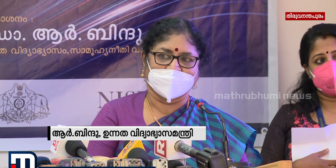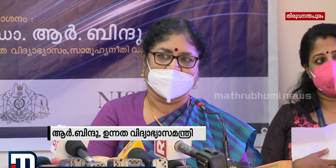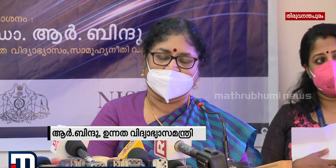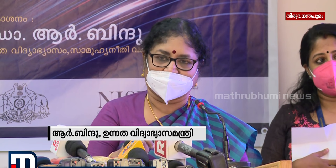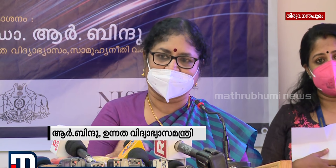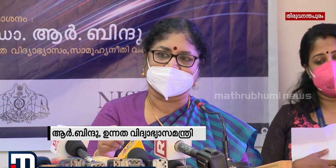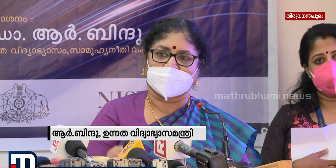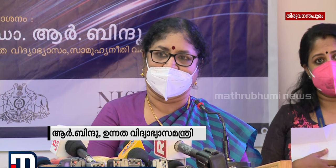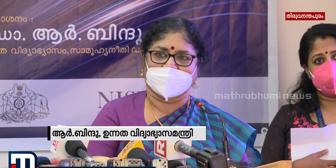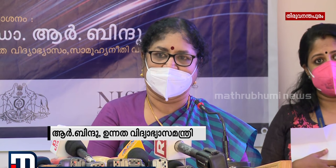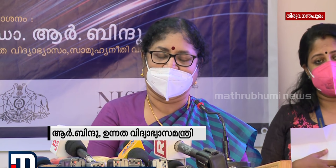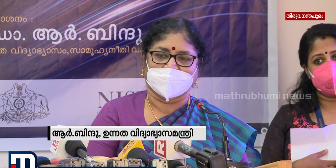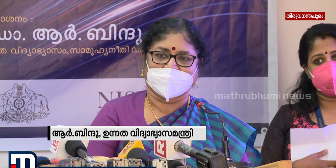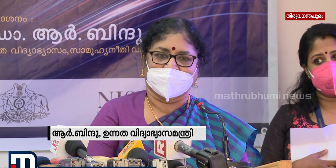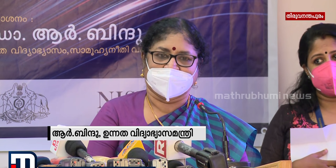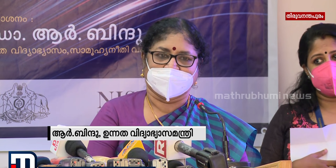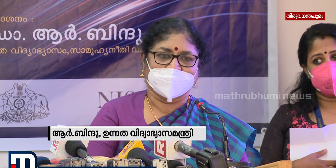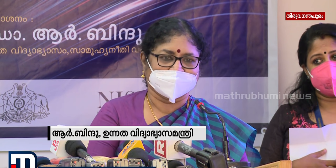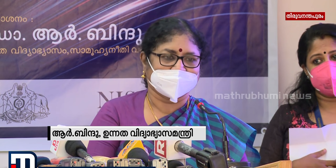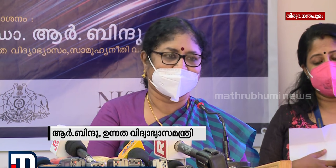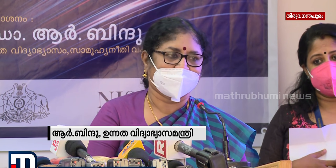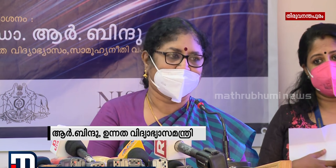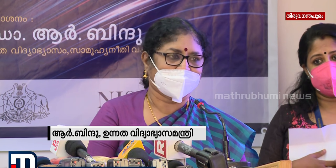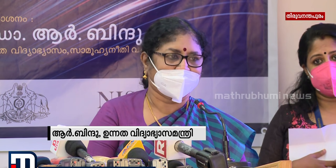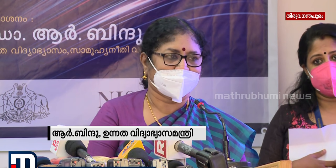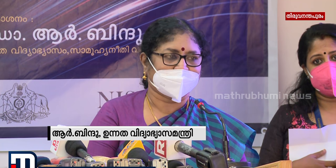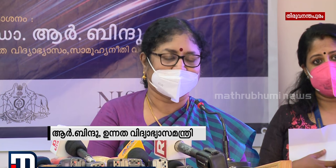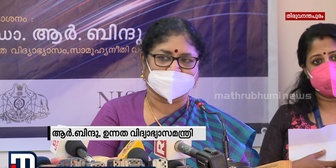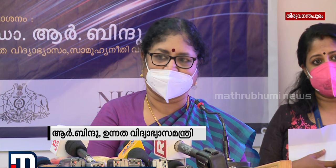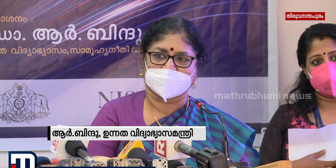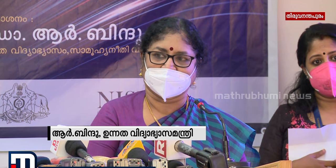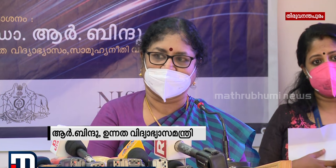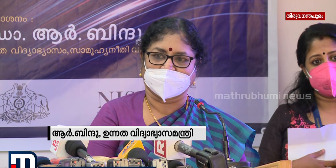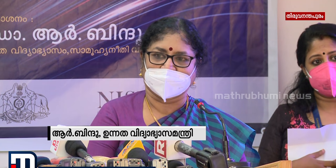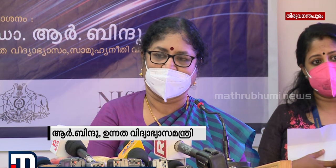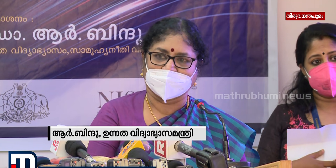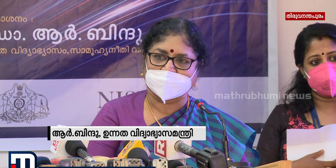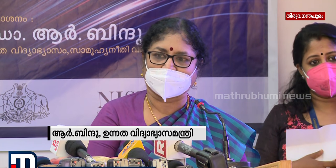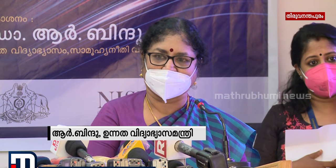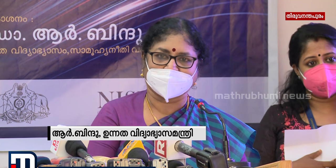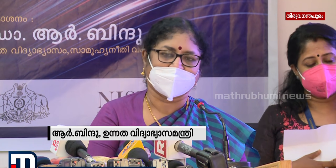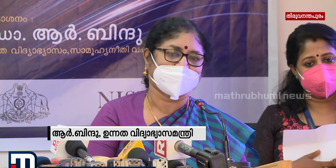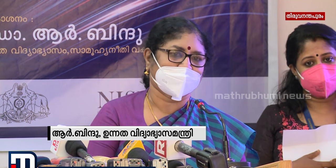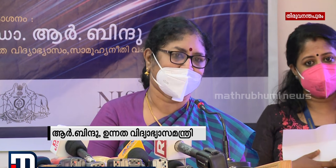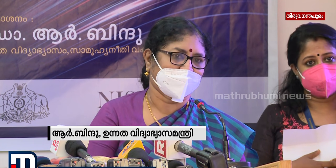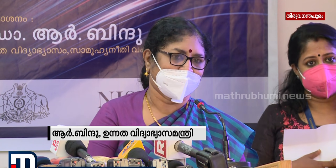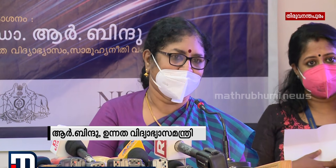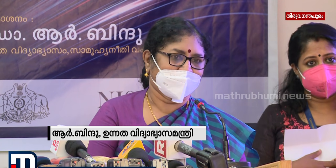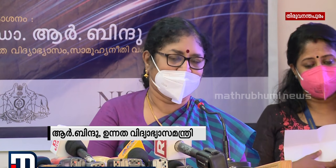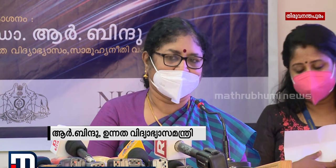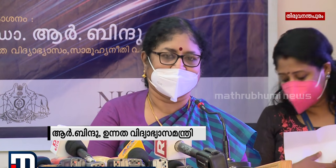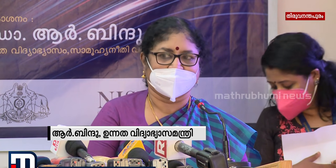മേഖലകളിലേക്കും കടന്നു ചെല്ലാൻ ഭിന്നശേഷി വിഭാഗത്തിൽപ്പെട്ട സഹോദരങ്ങൾക്ക് എല്ലാ പിൻബലവും